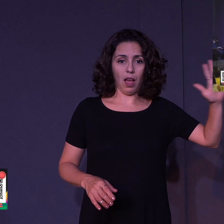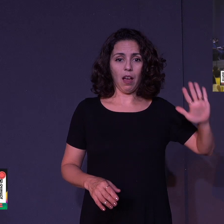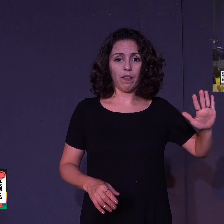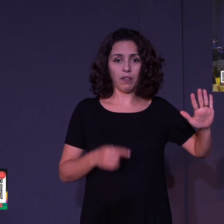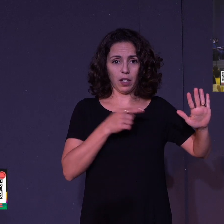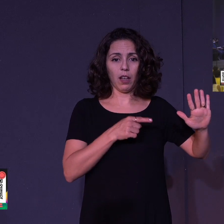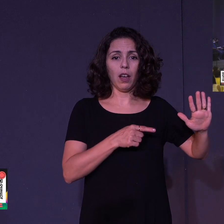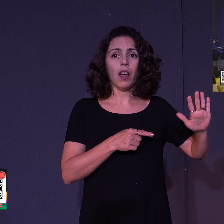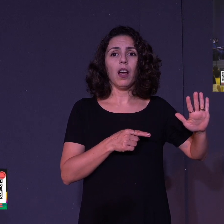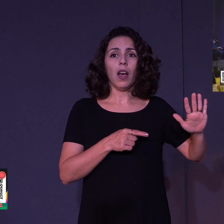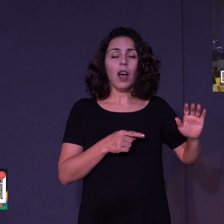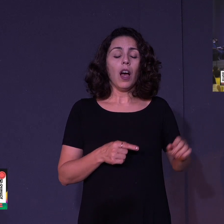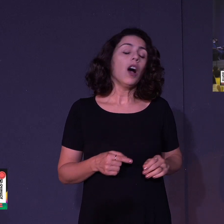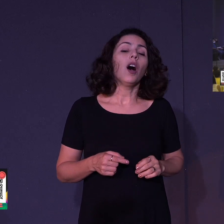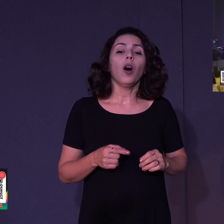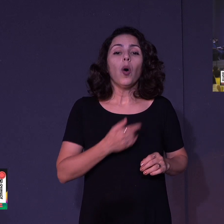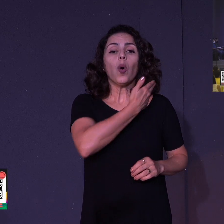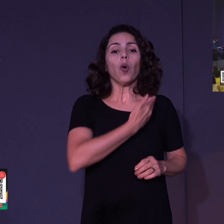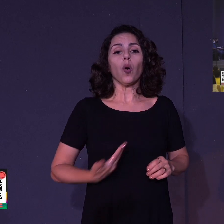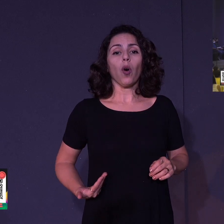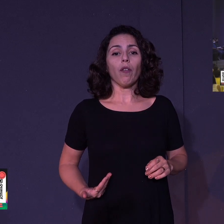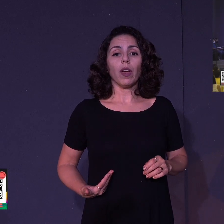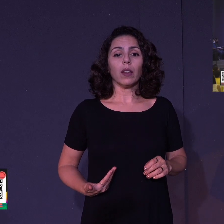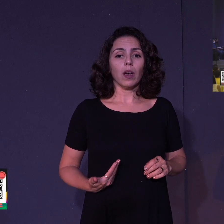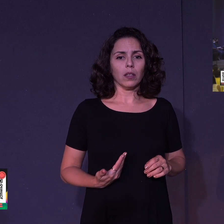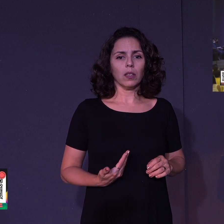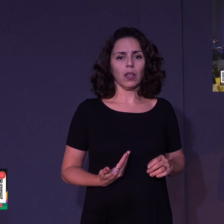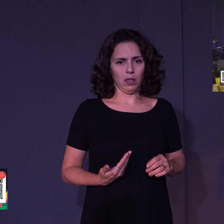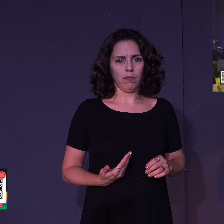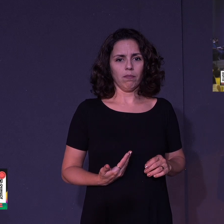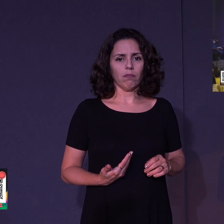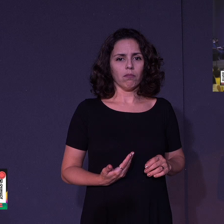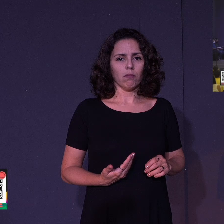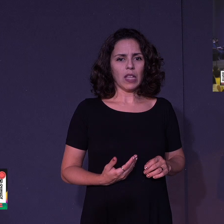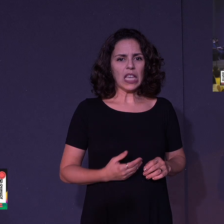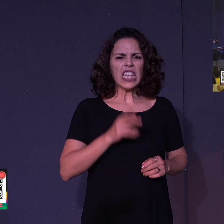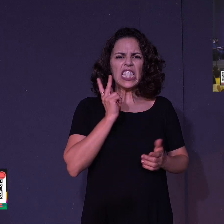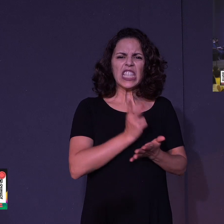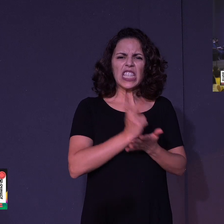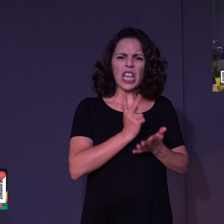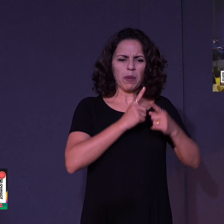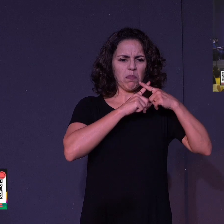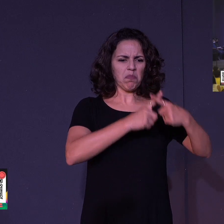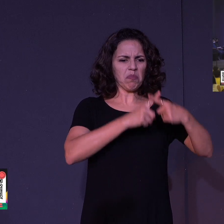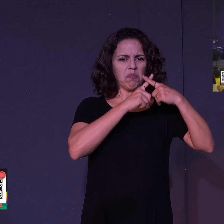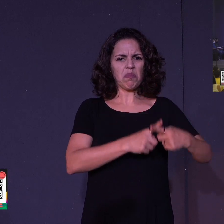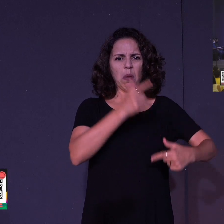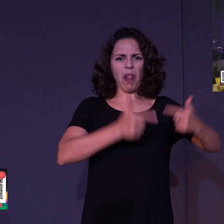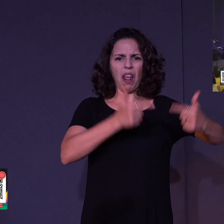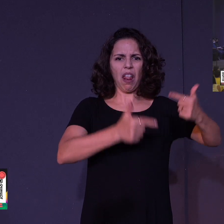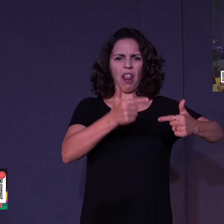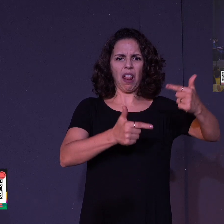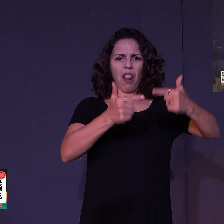queria fazer para ajudar o seu povo, brigava, guerreava, dizendo que era em prol de pessoas. Uma grande